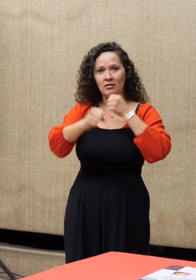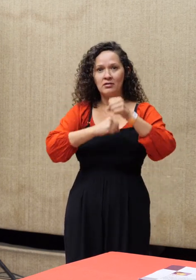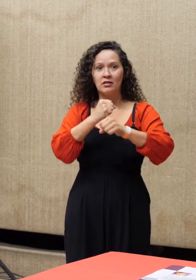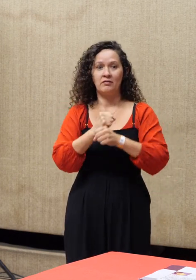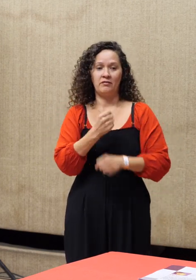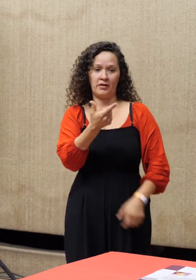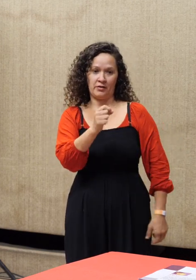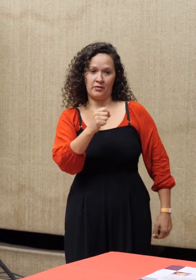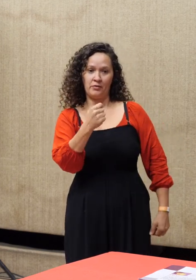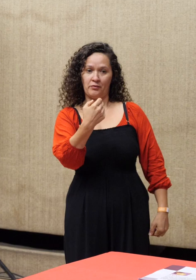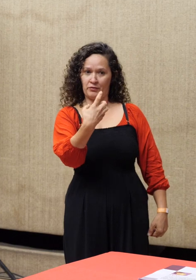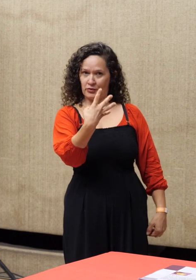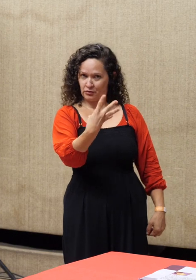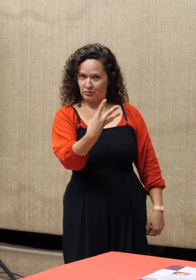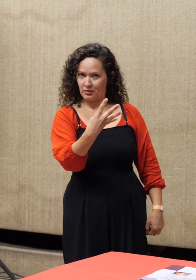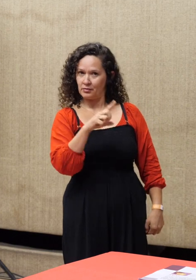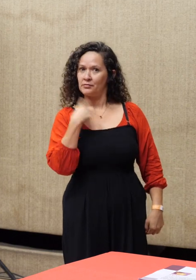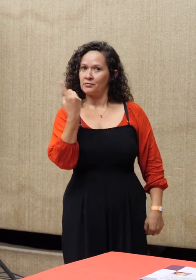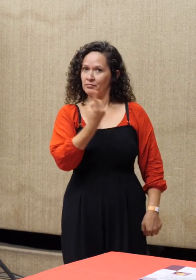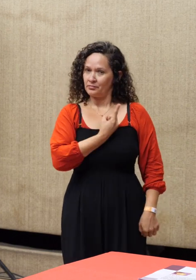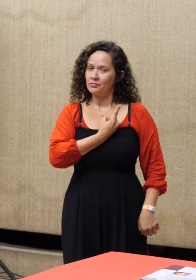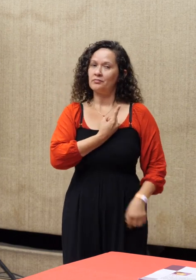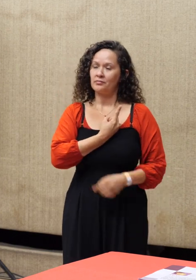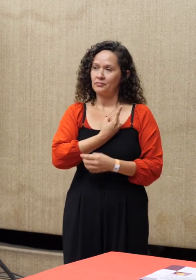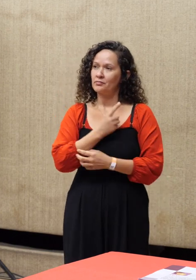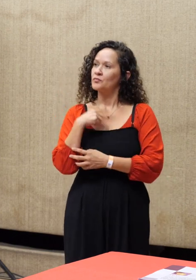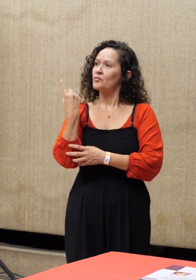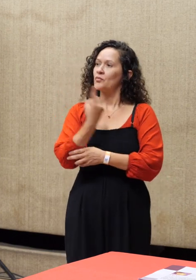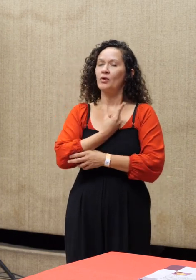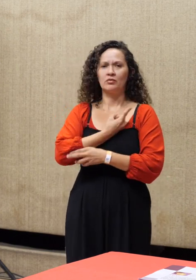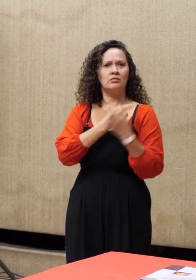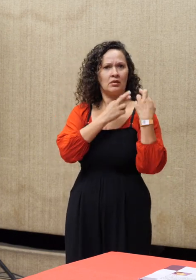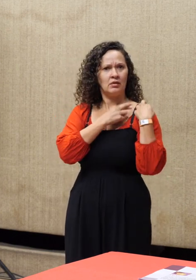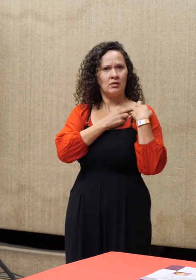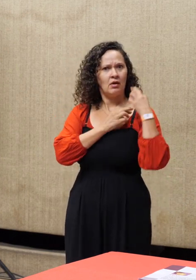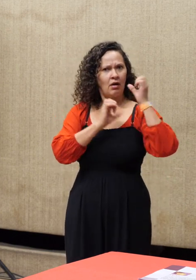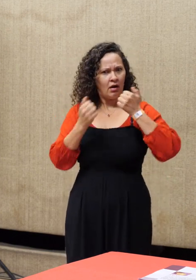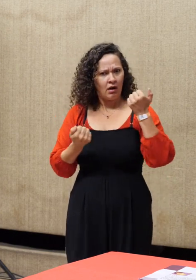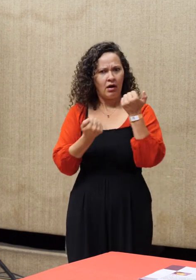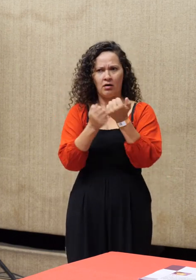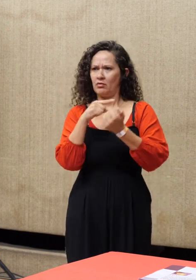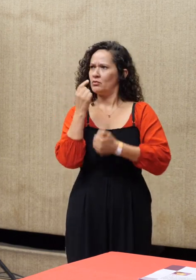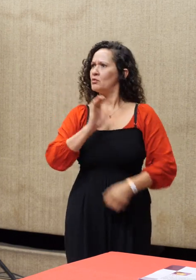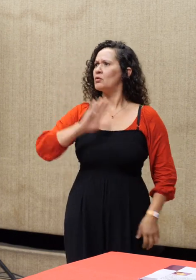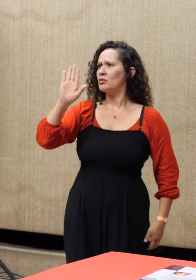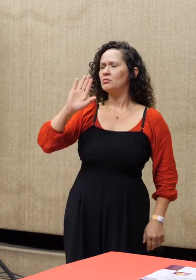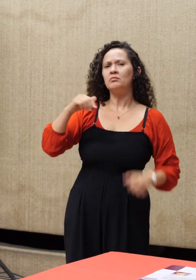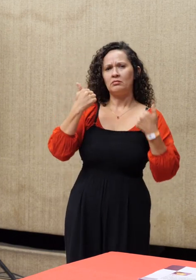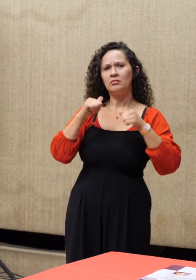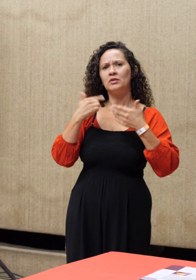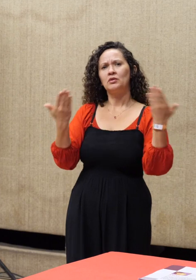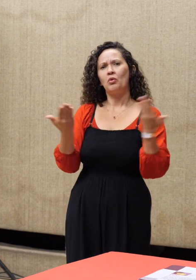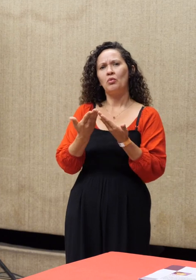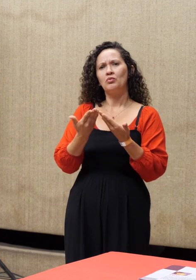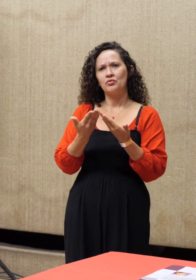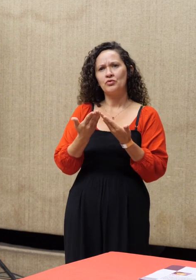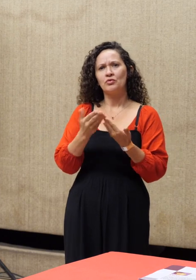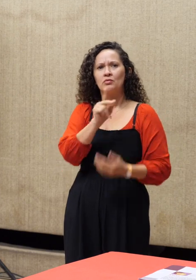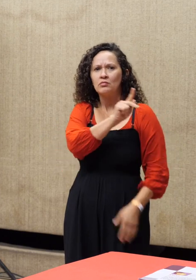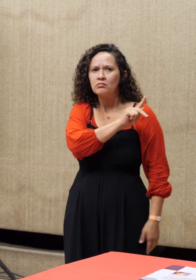de 2024. Nossa executiva precisa apoiar as nossas candidaturas. Atualmente,